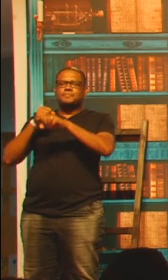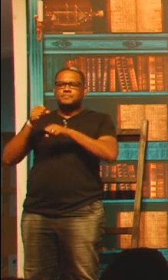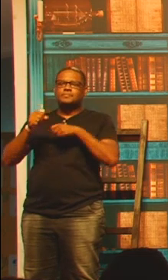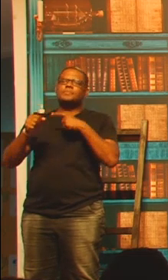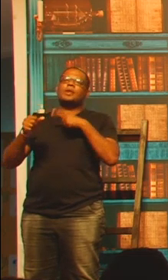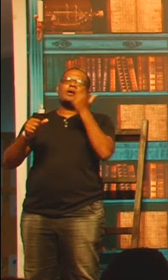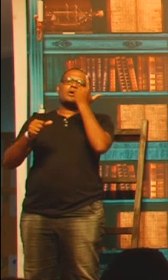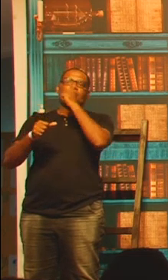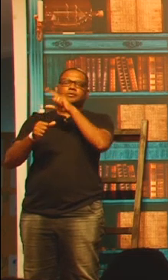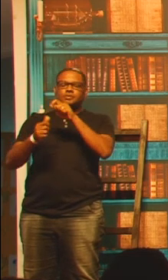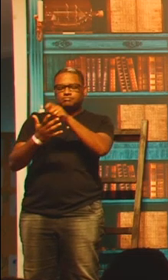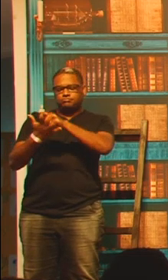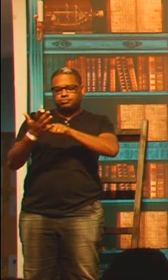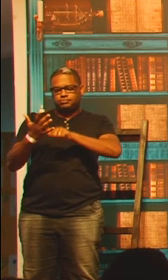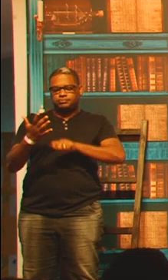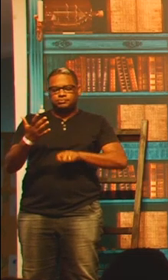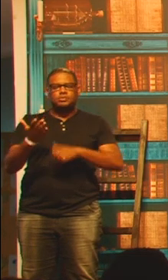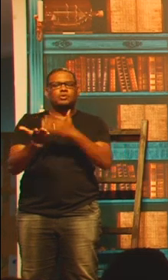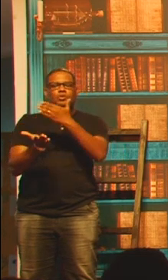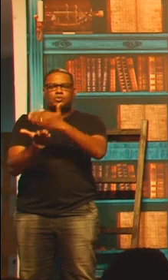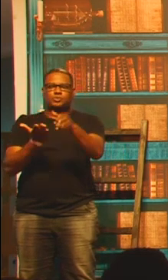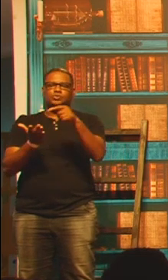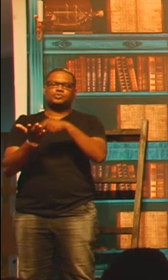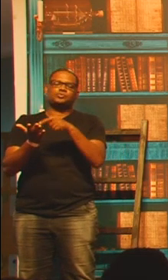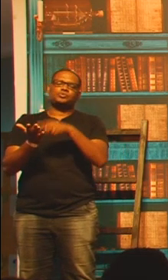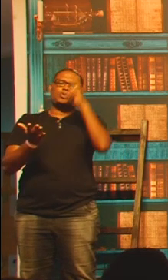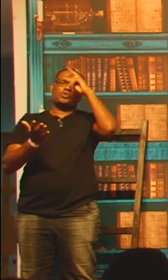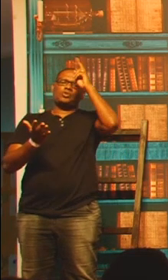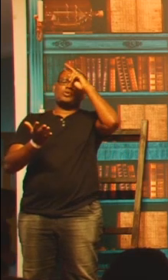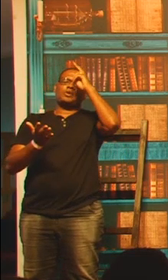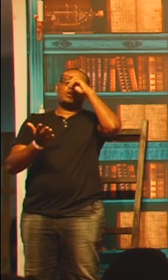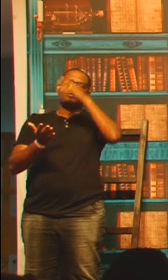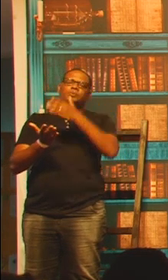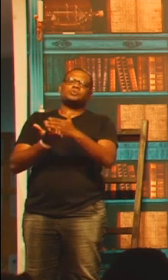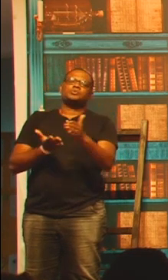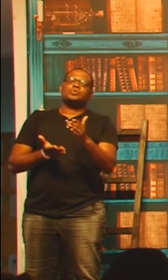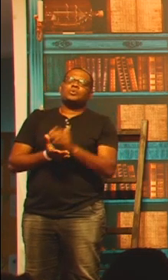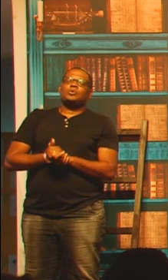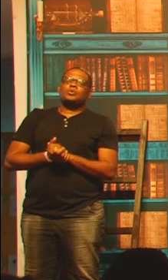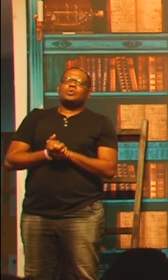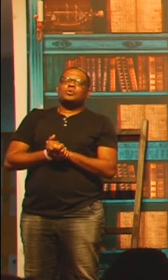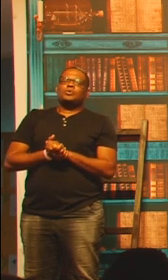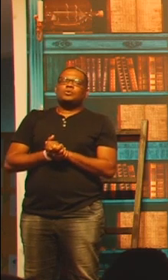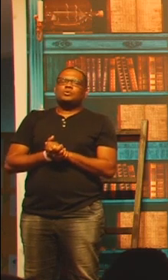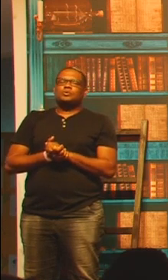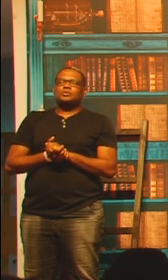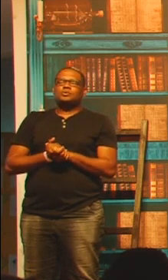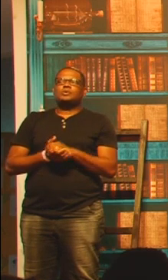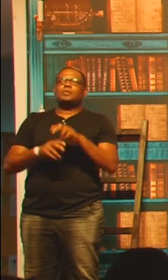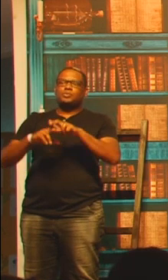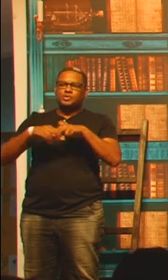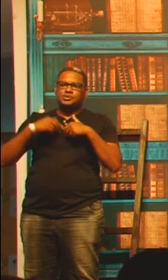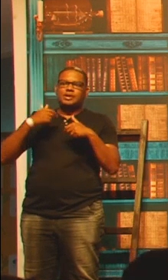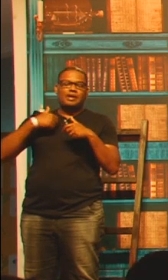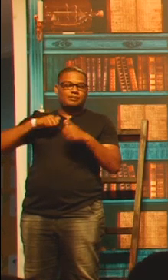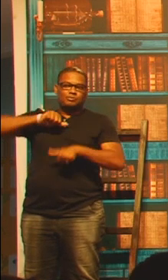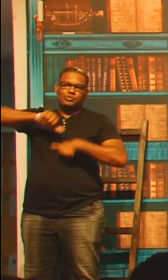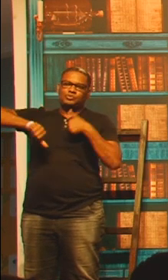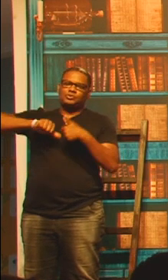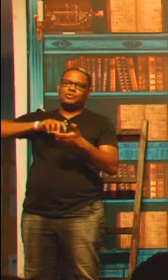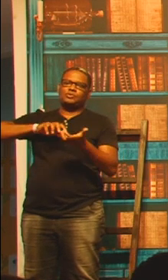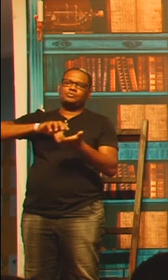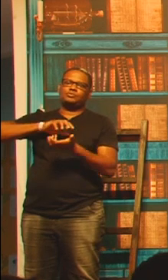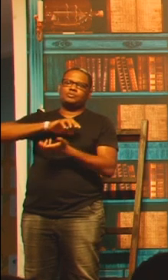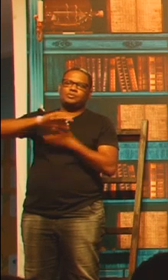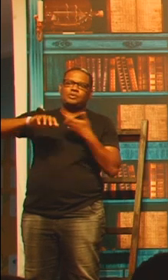então se deu essa história e se começou. Eu comecei a escrever esse livro e que... Por isso que eu digo que é uma revolução na minha vida,